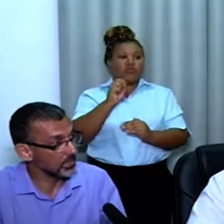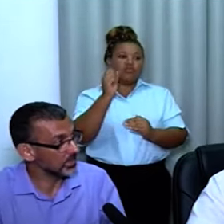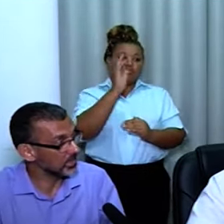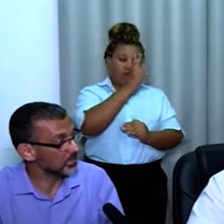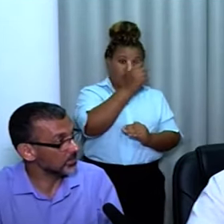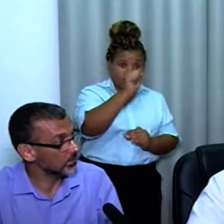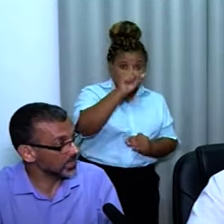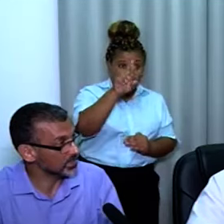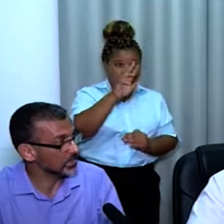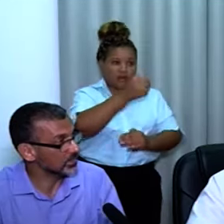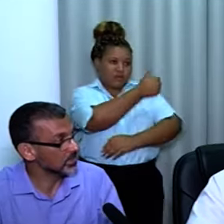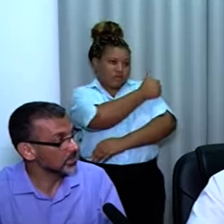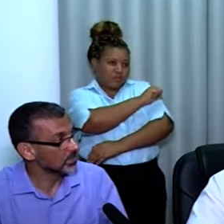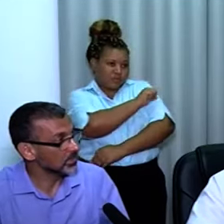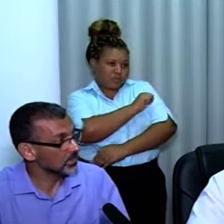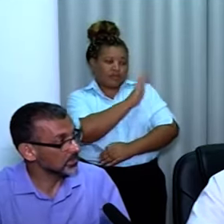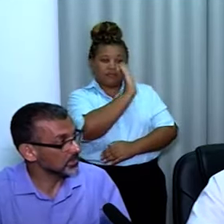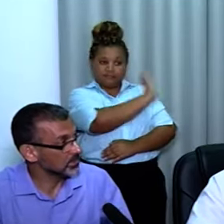des machines,